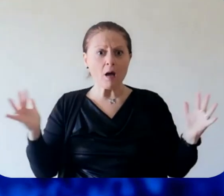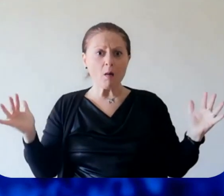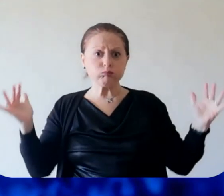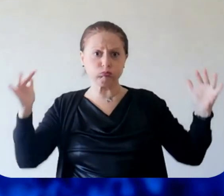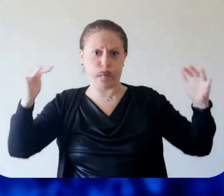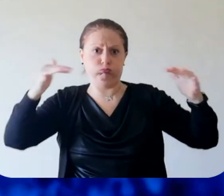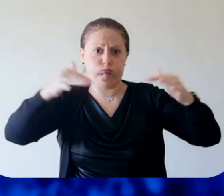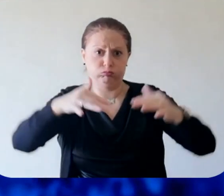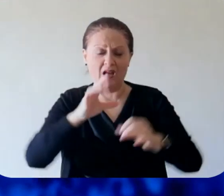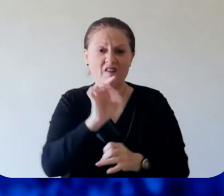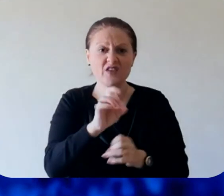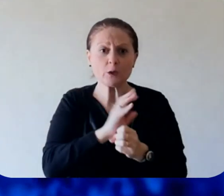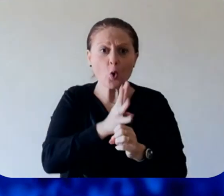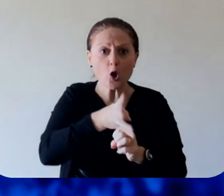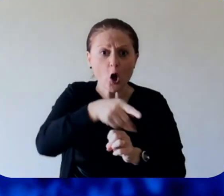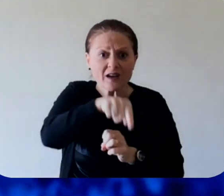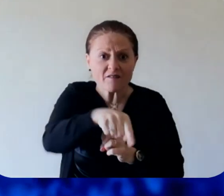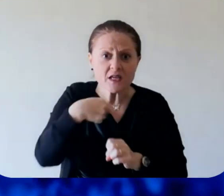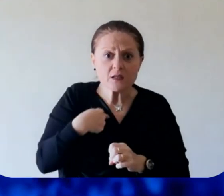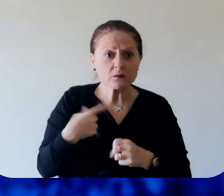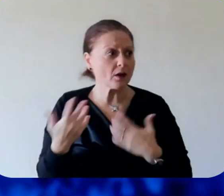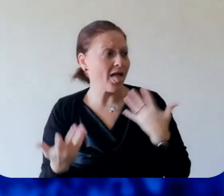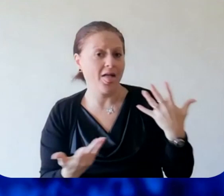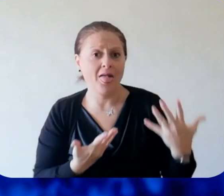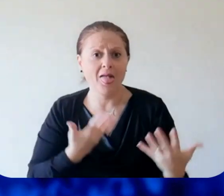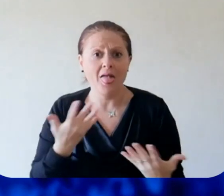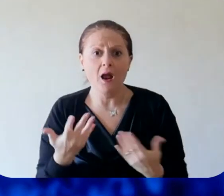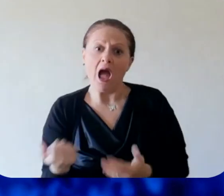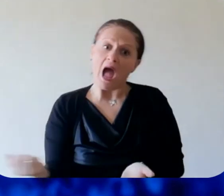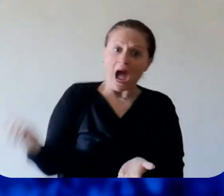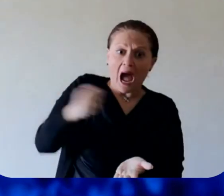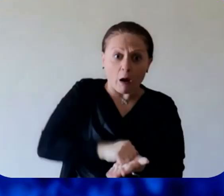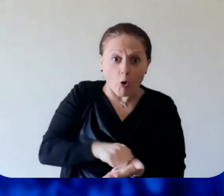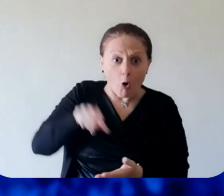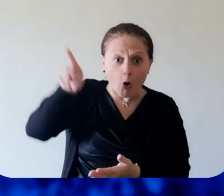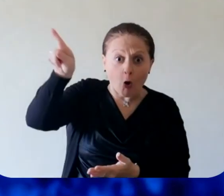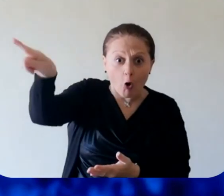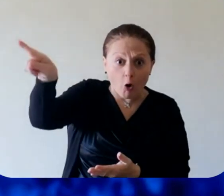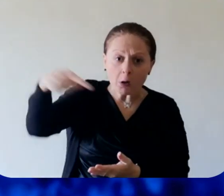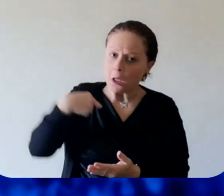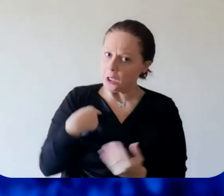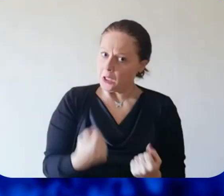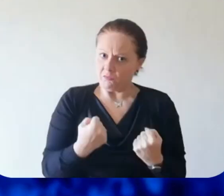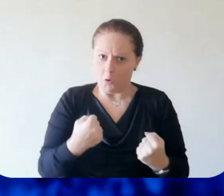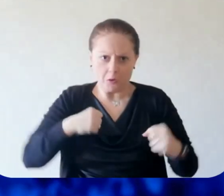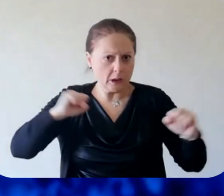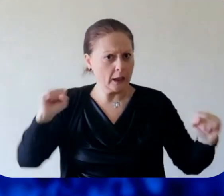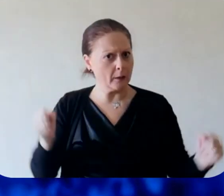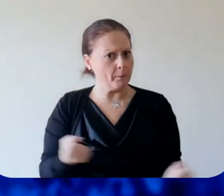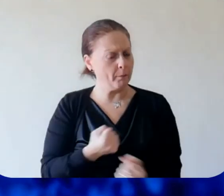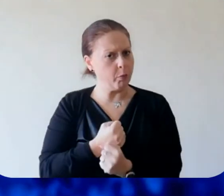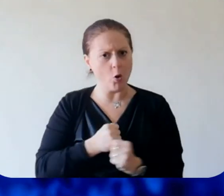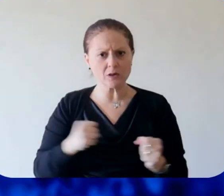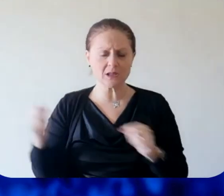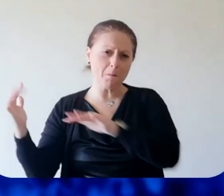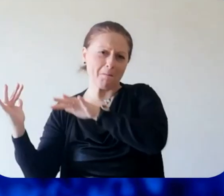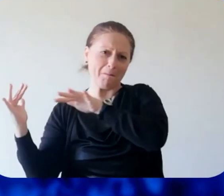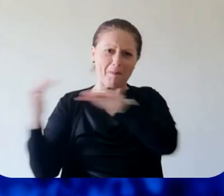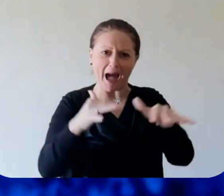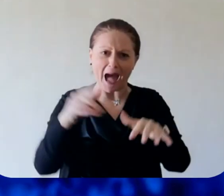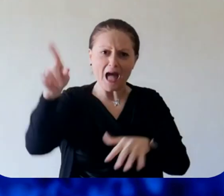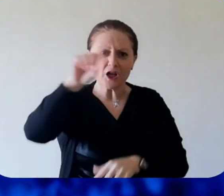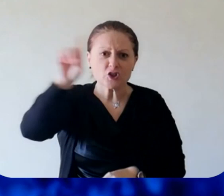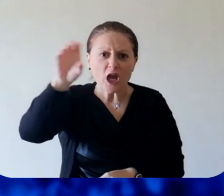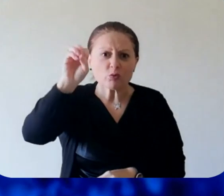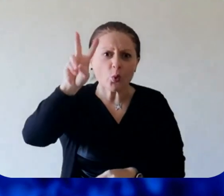di focolai o di epidemia su tutta la nostra cittadinanza, non ce l'ha neppure pure per gruppi di persone così consistenti